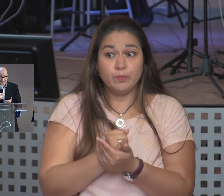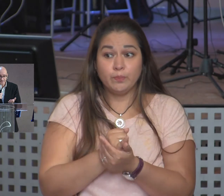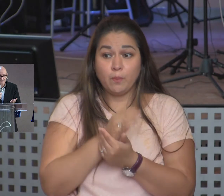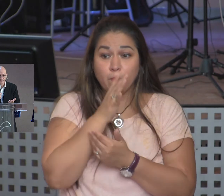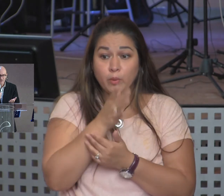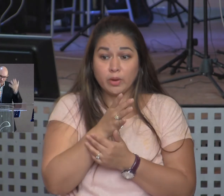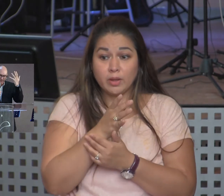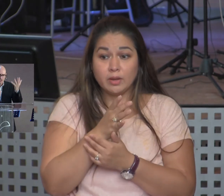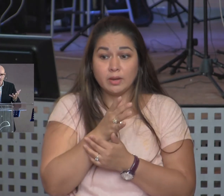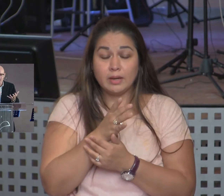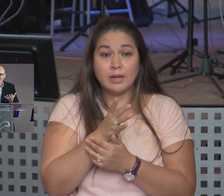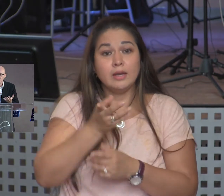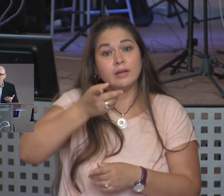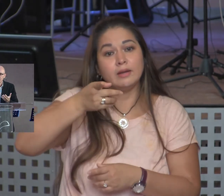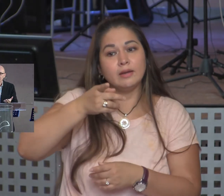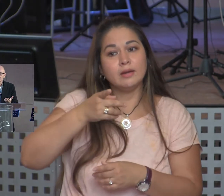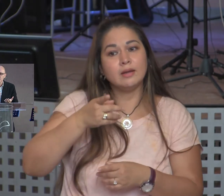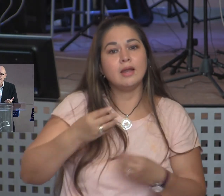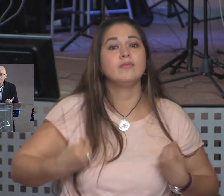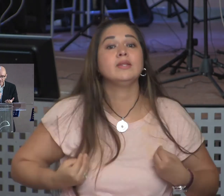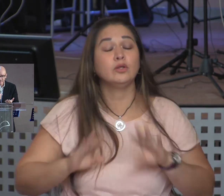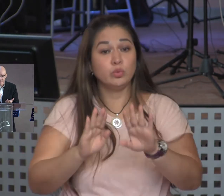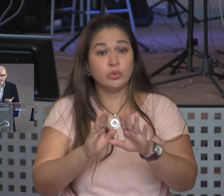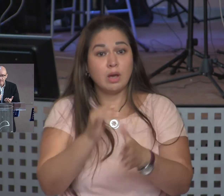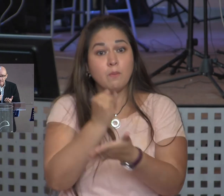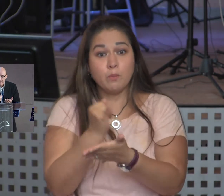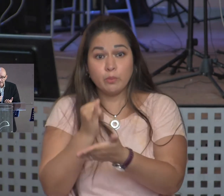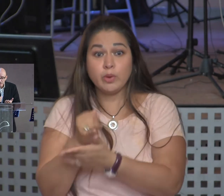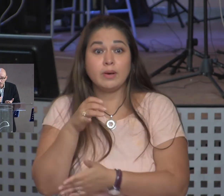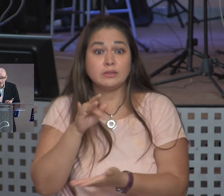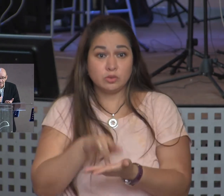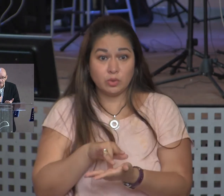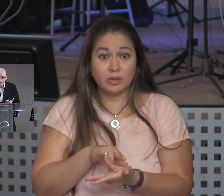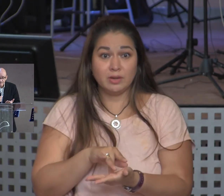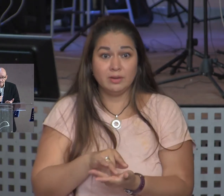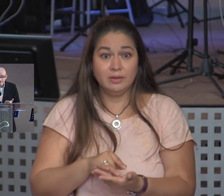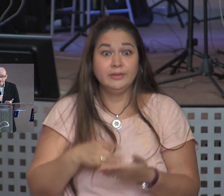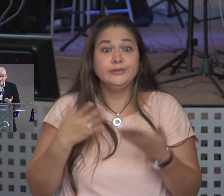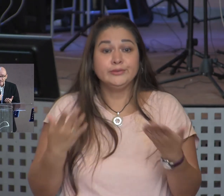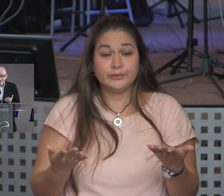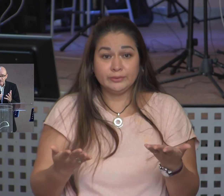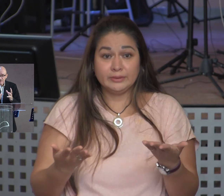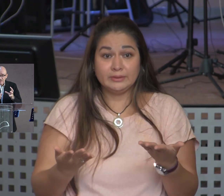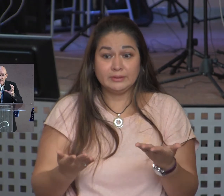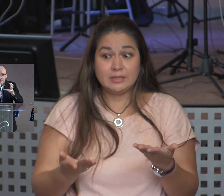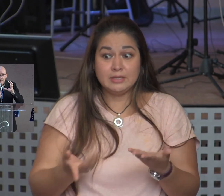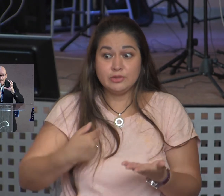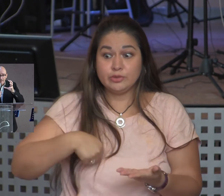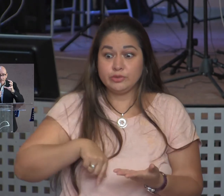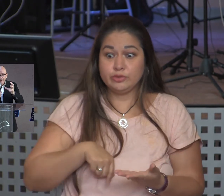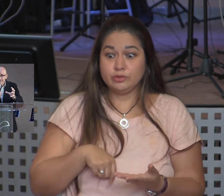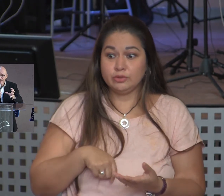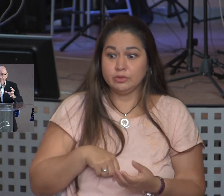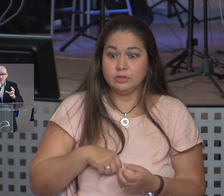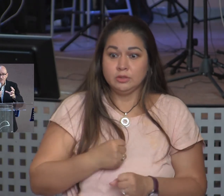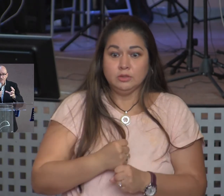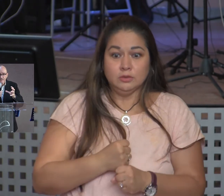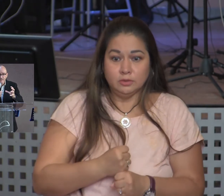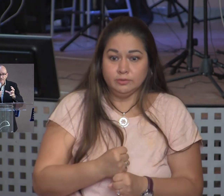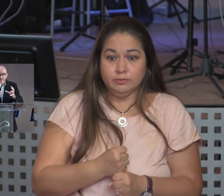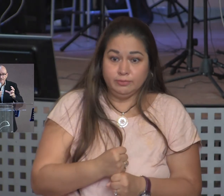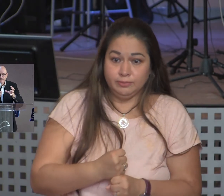evidentemente. Mejor dicho, cuando sale el sol, no son capaces de soportarlo. Entonces, la palabra de